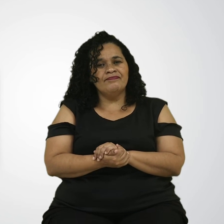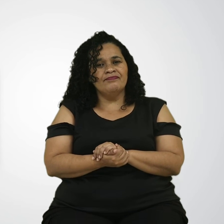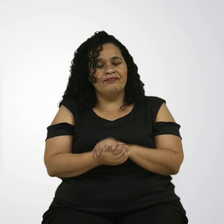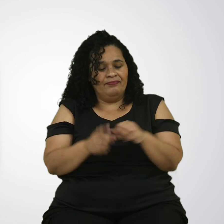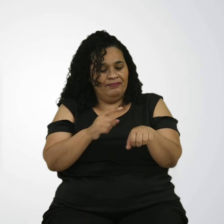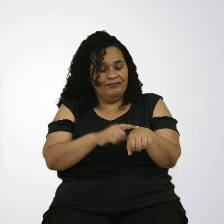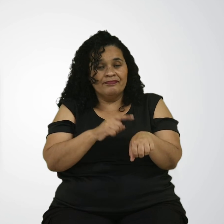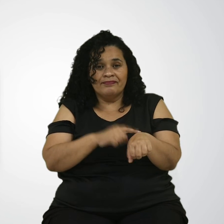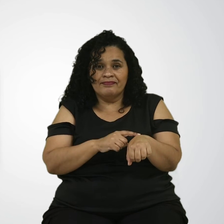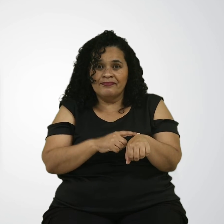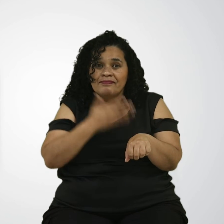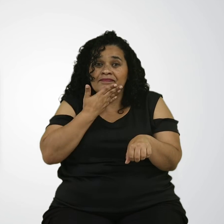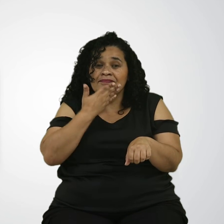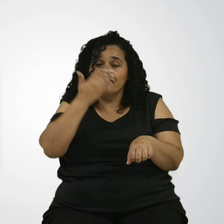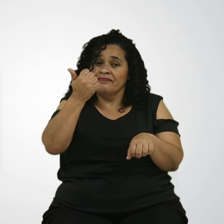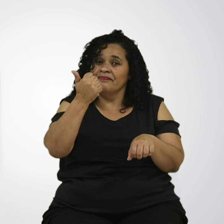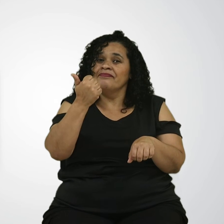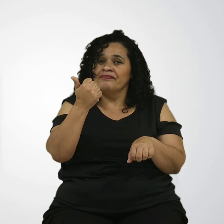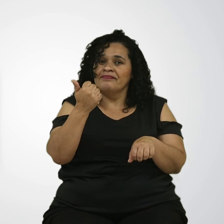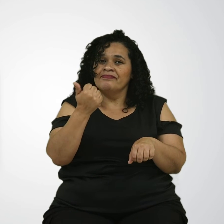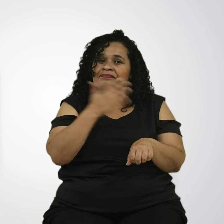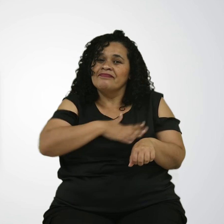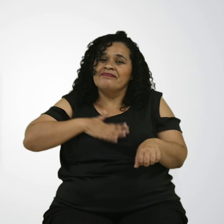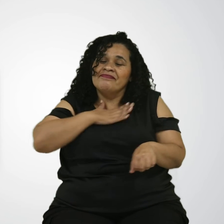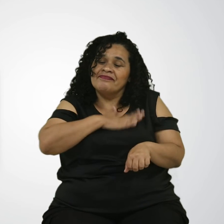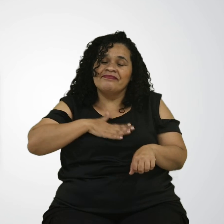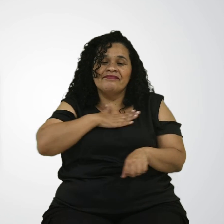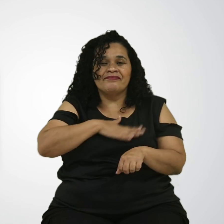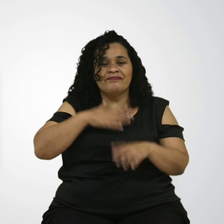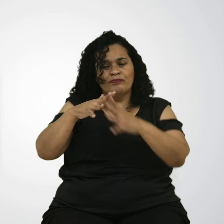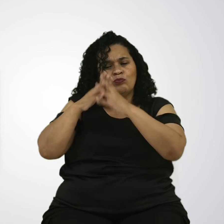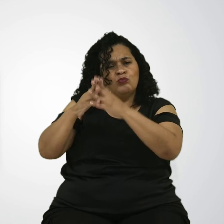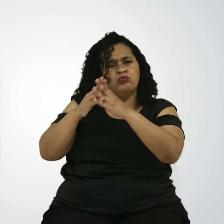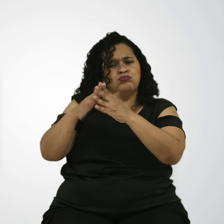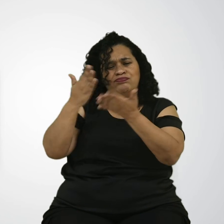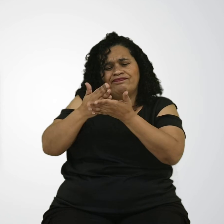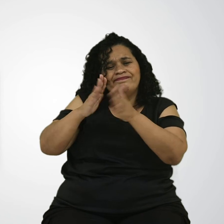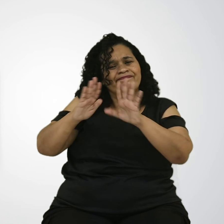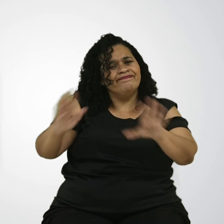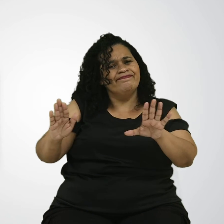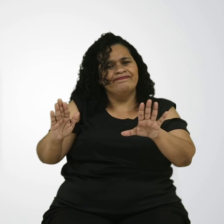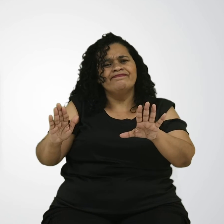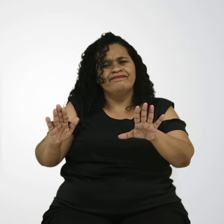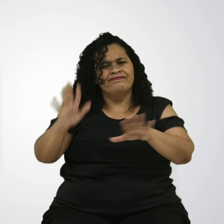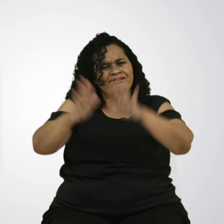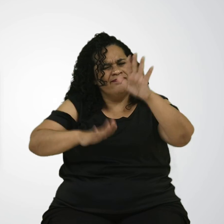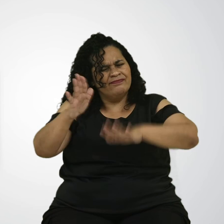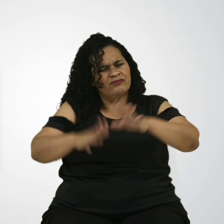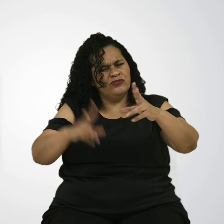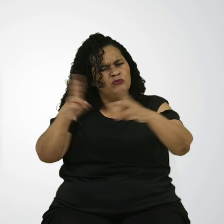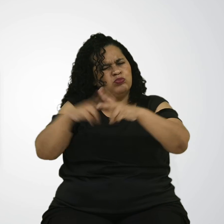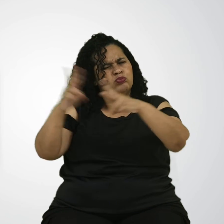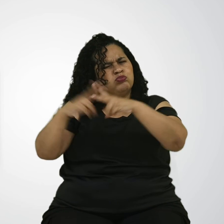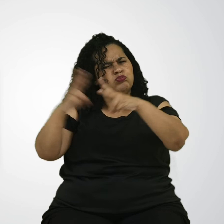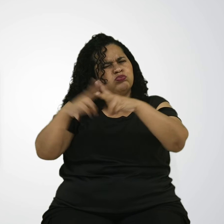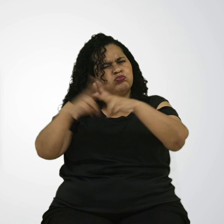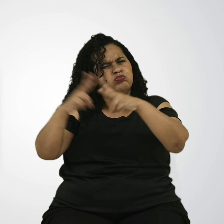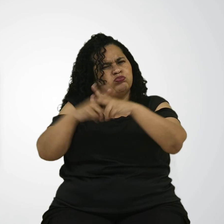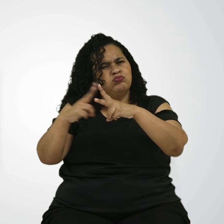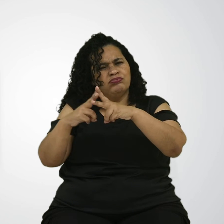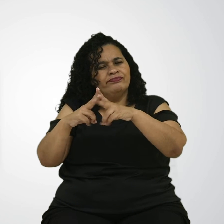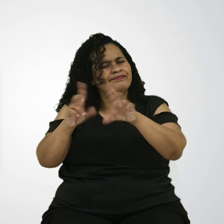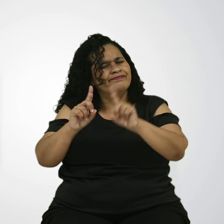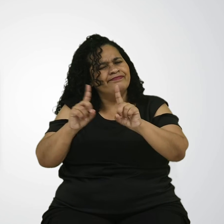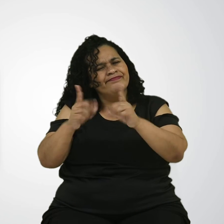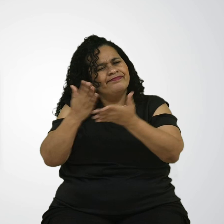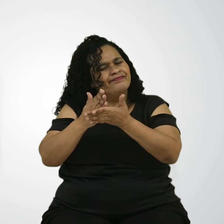é melhor do que 1. Né? E os conflitos diminuem, né? A gente gasta muito tempo com conflito, né? Com certeza. Filhos, relacionamento